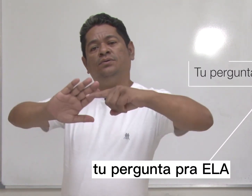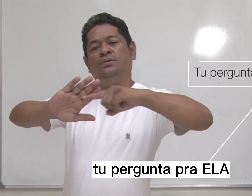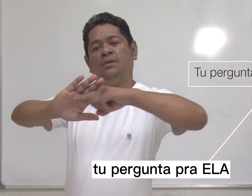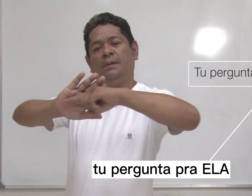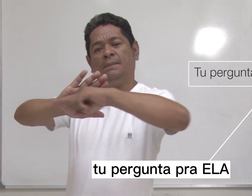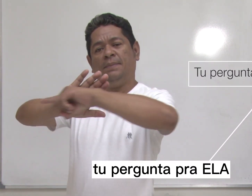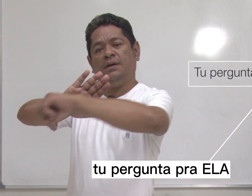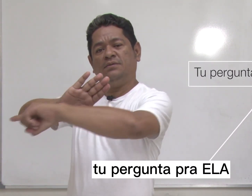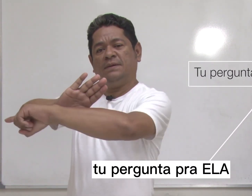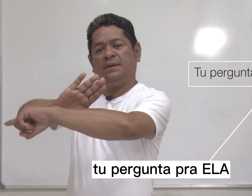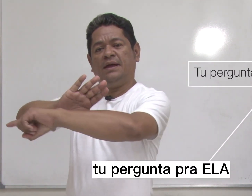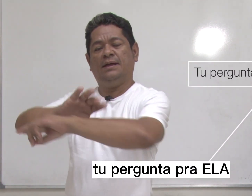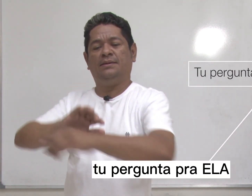Tu pergunta para ela.